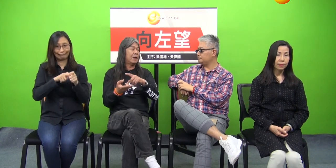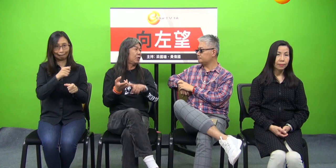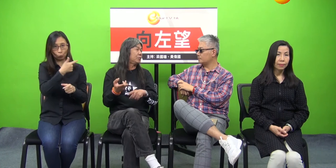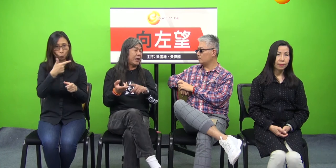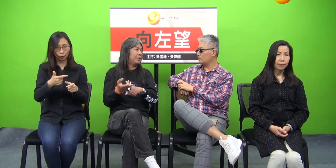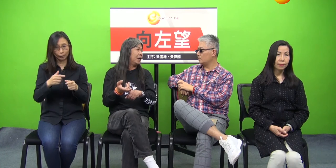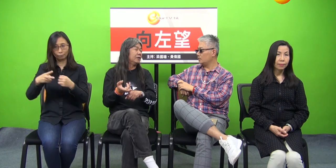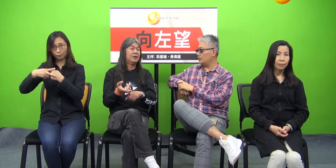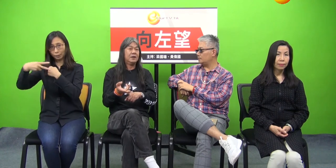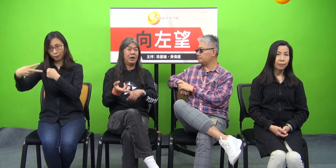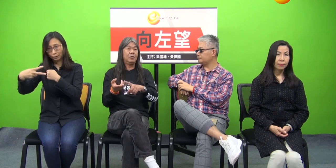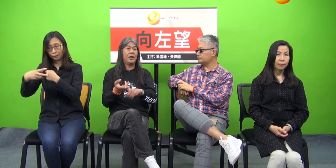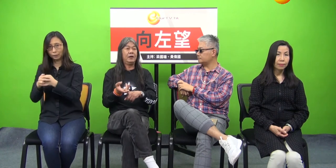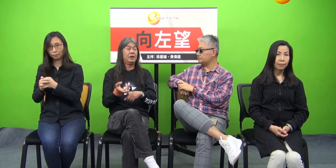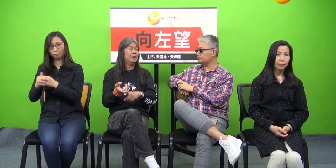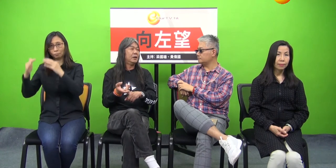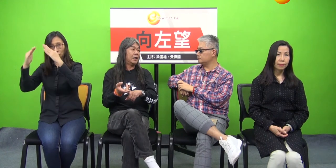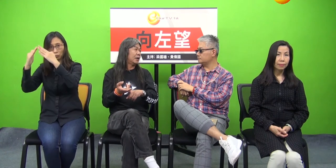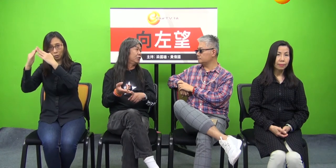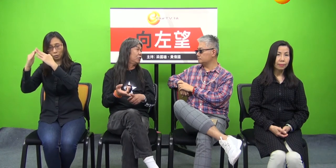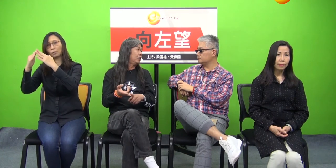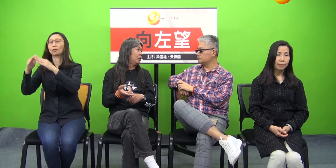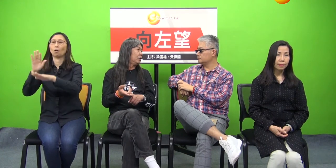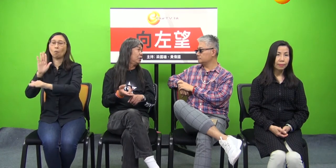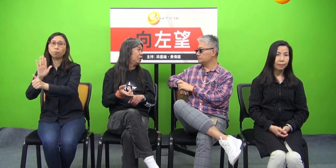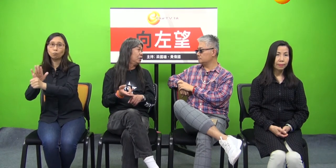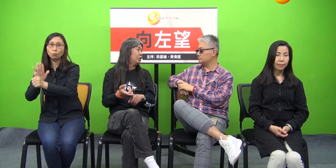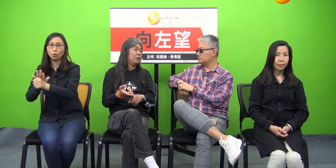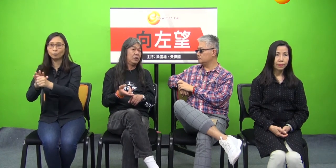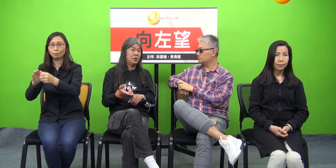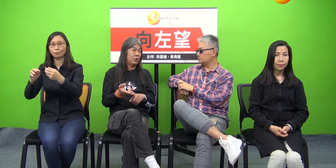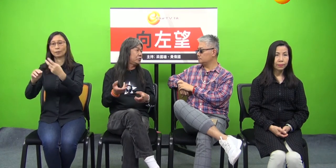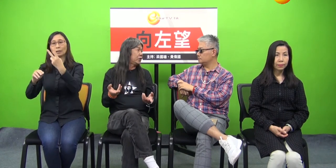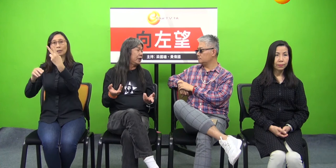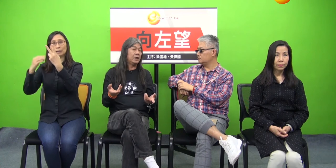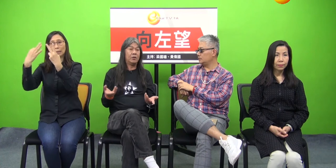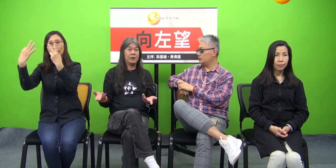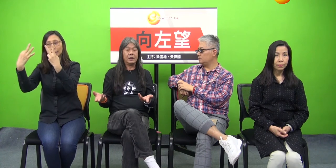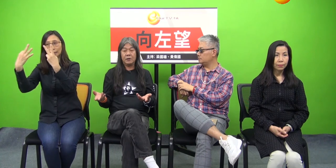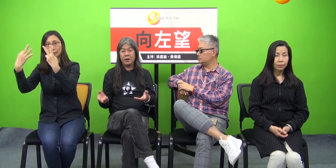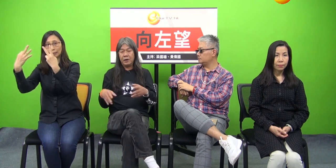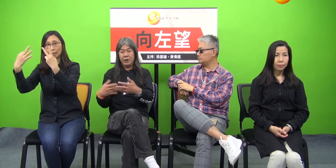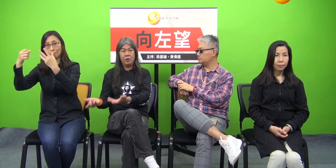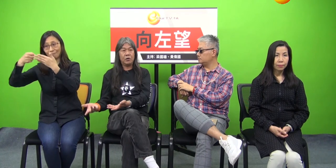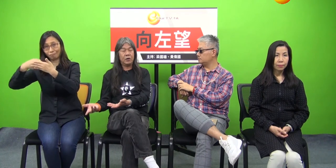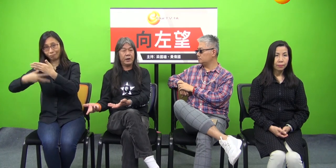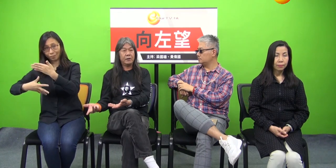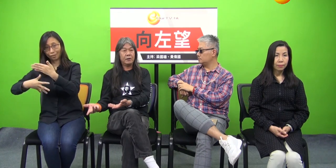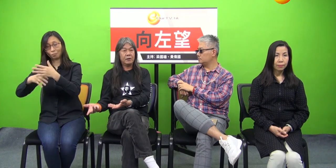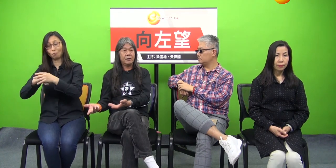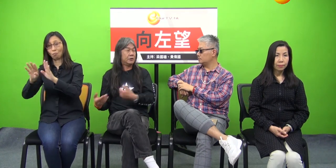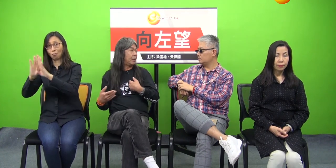就係搭個雞棚，就係為廿三條做個吹雞啊！嗱，好簡單 ，DQ 咗我